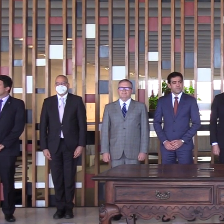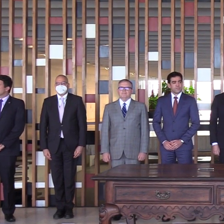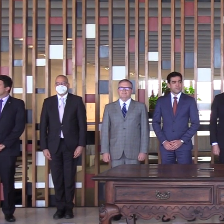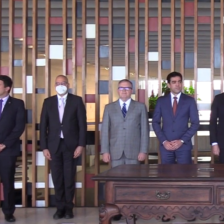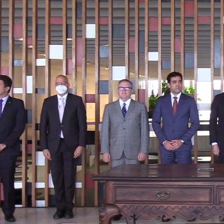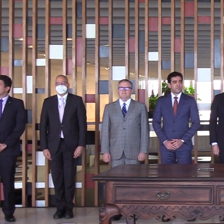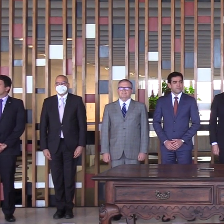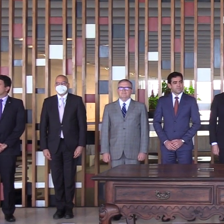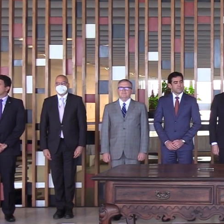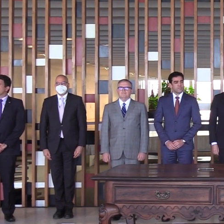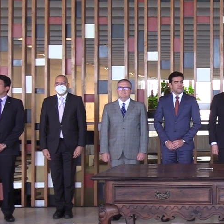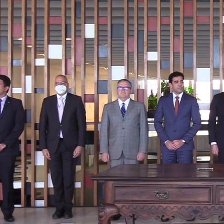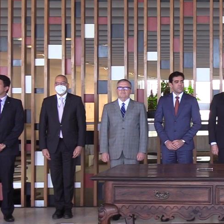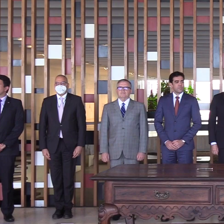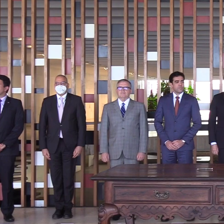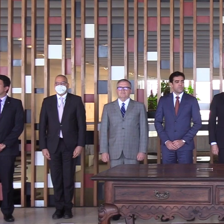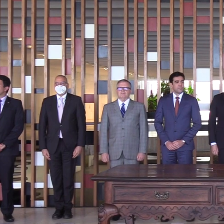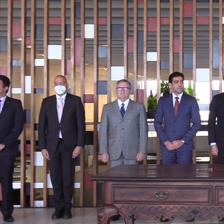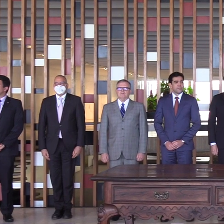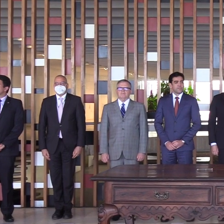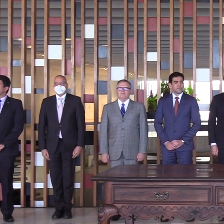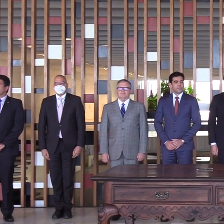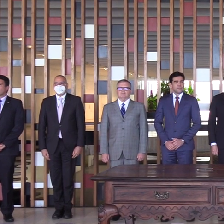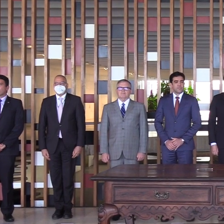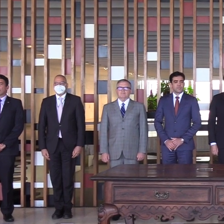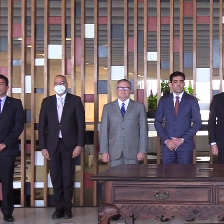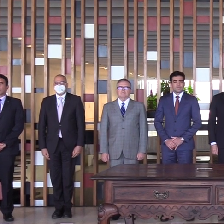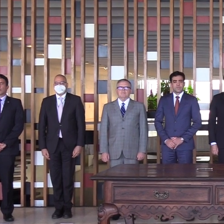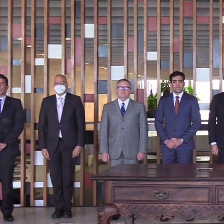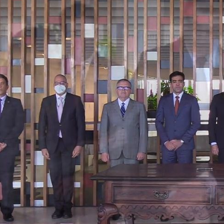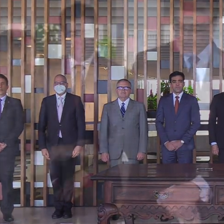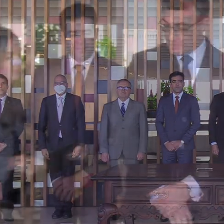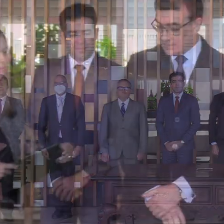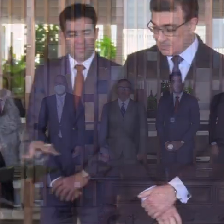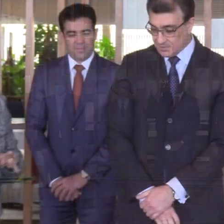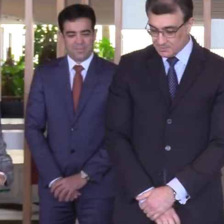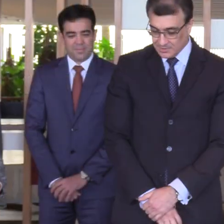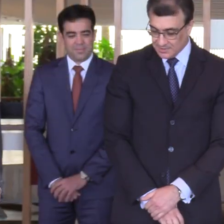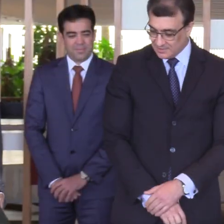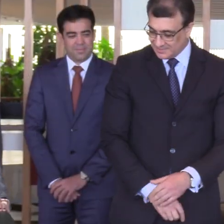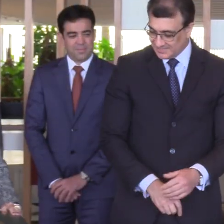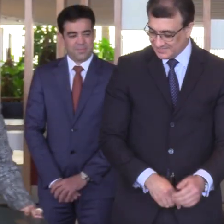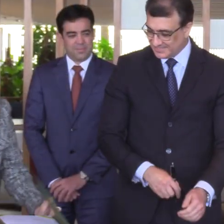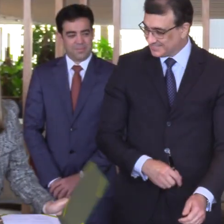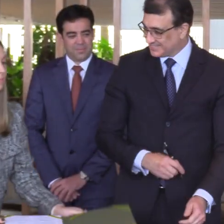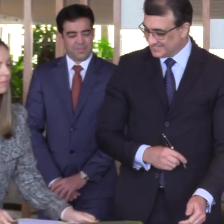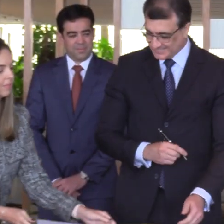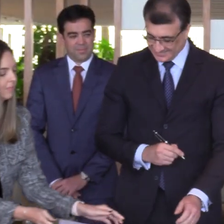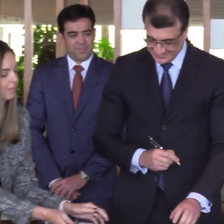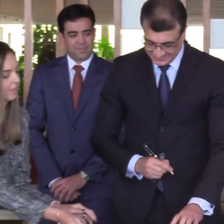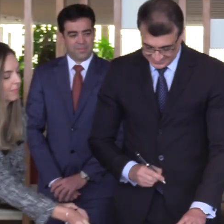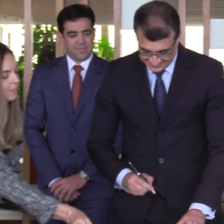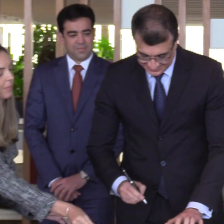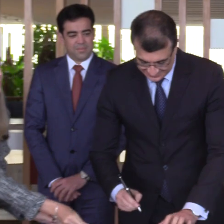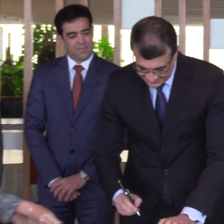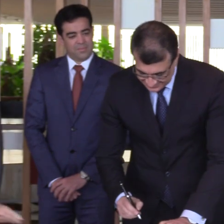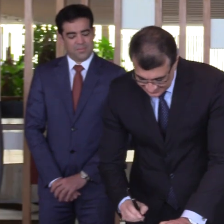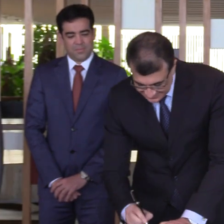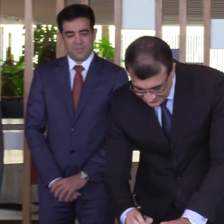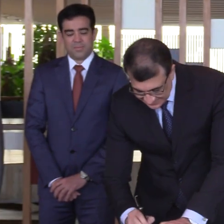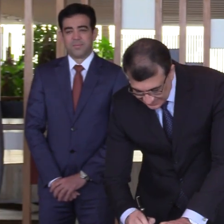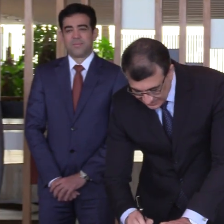de recursos humanos e o intercâmbio de boas práticas de governança. Na qualidade de representantes de